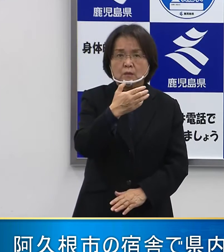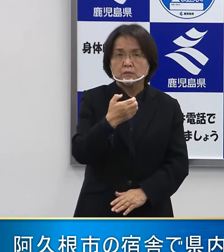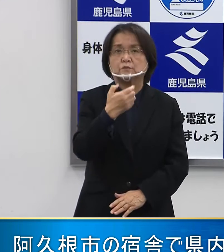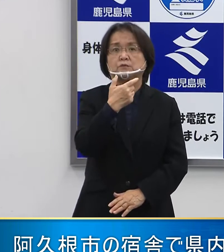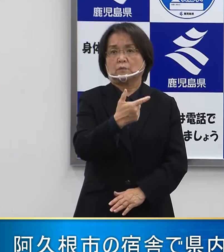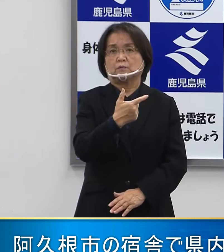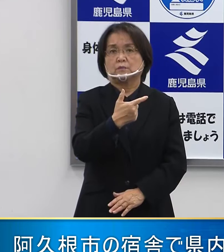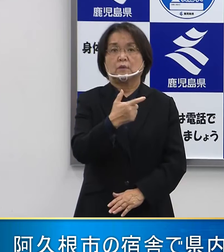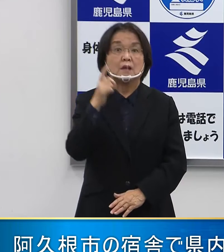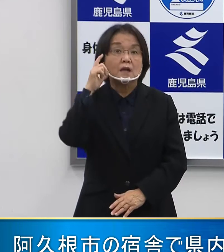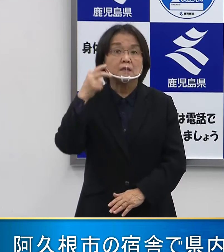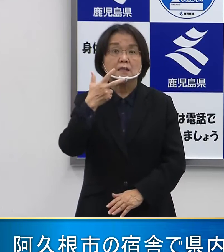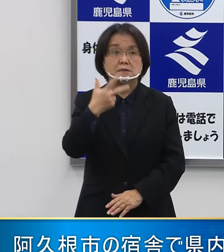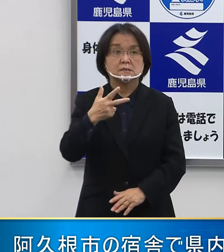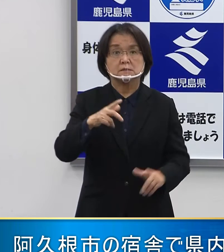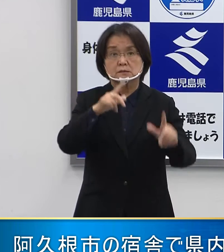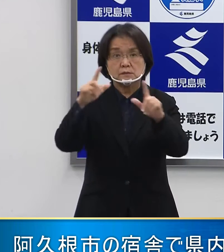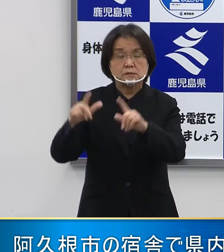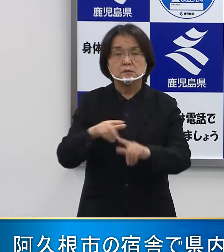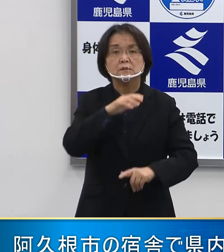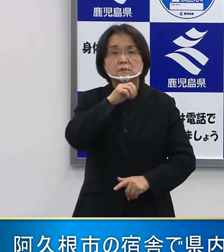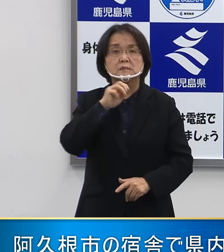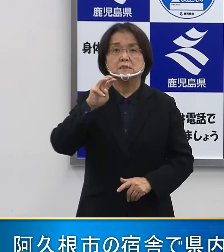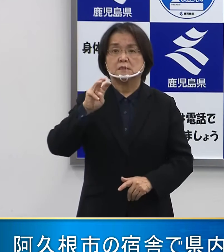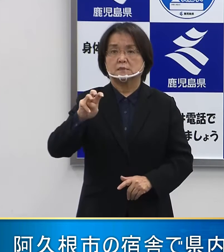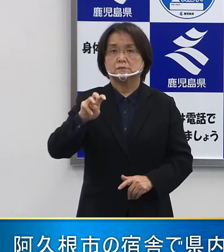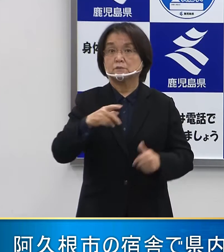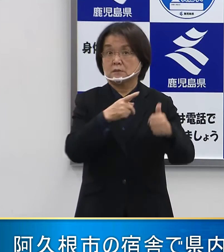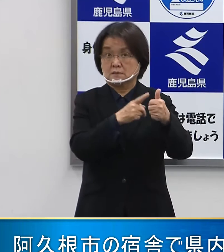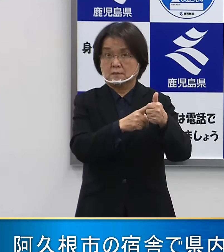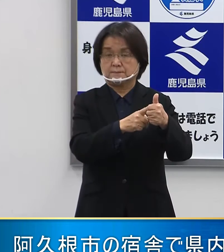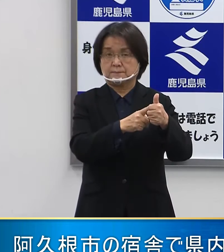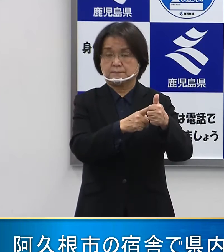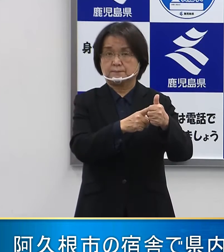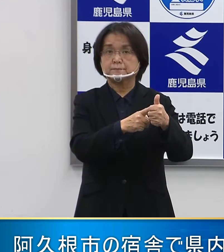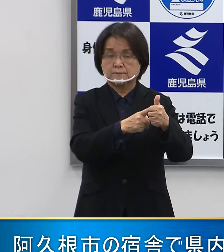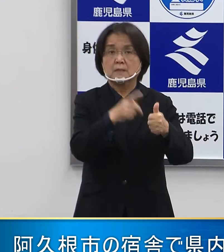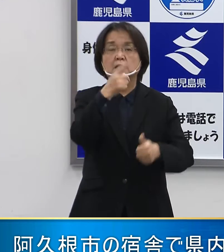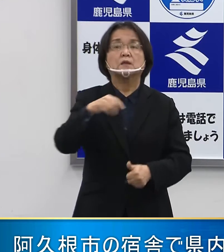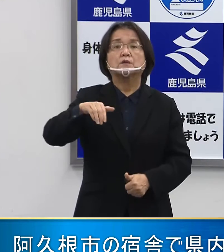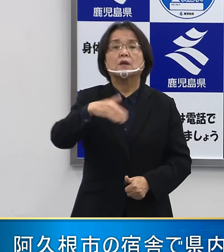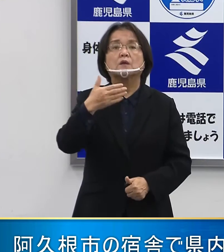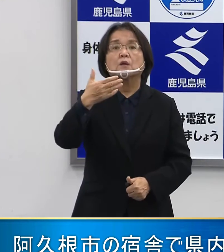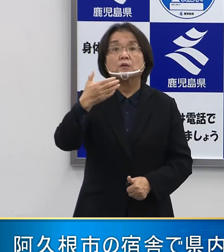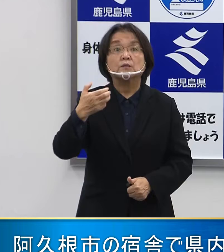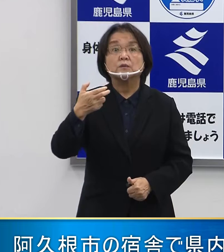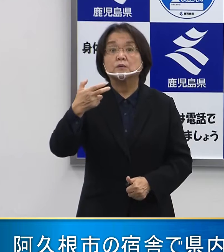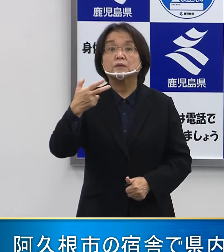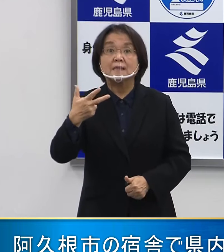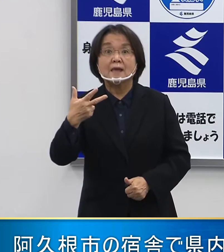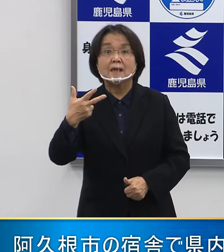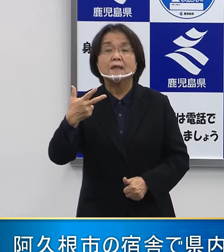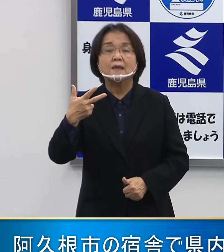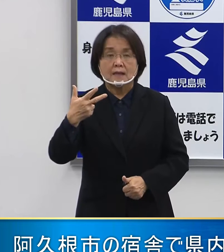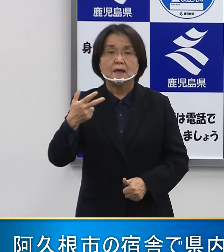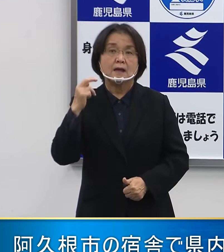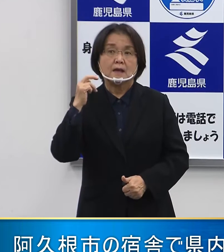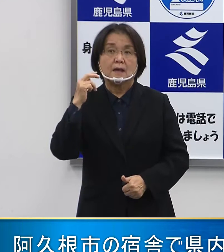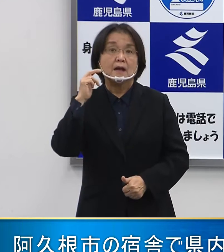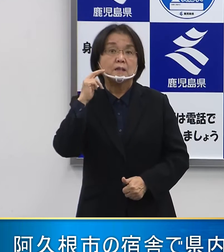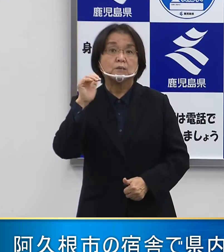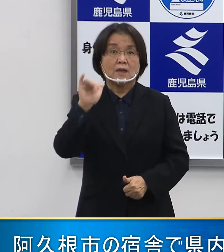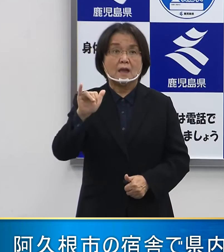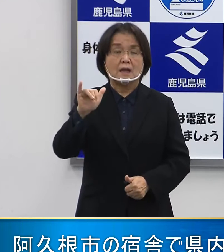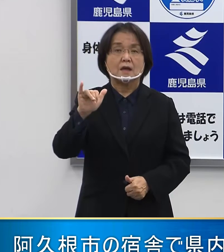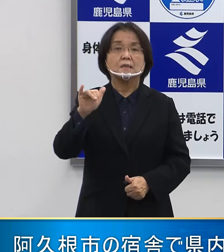方は愛らしい在住の30代の男性です1447例目の方は鹿屋市在住